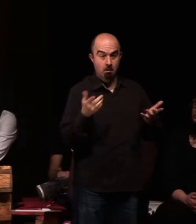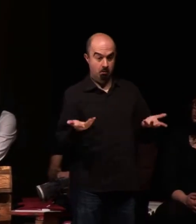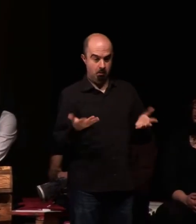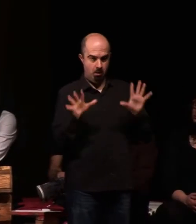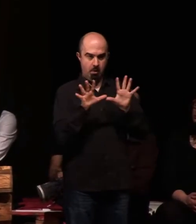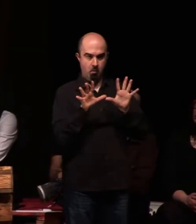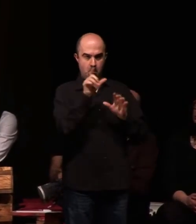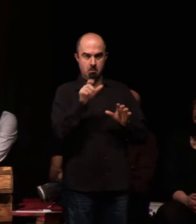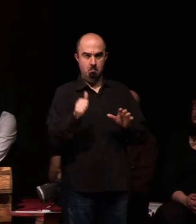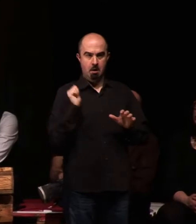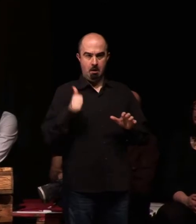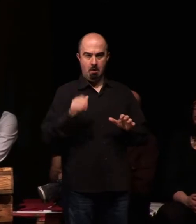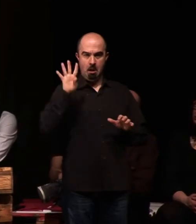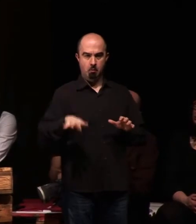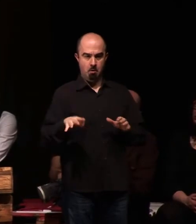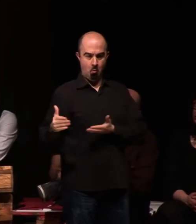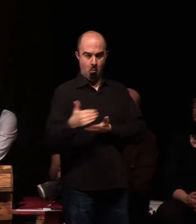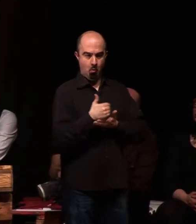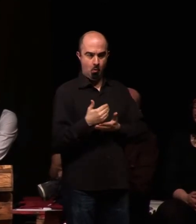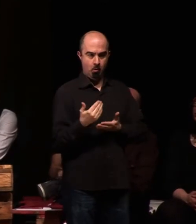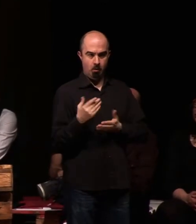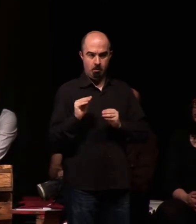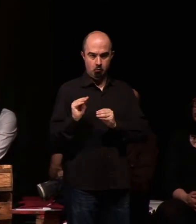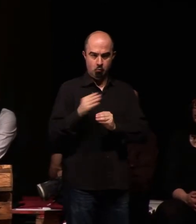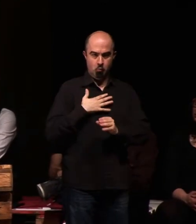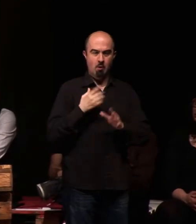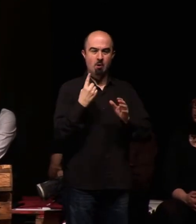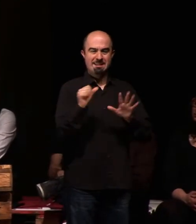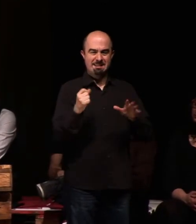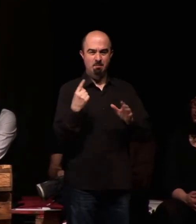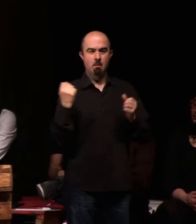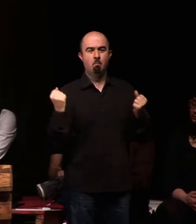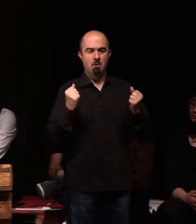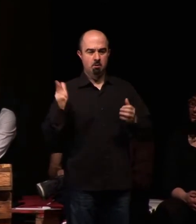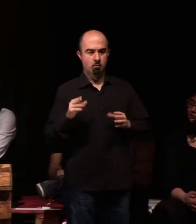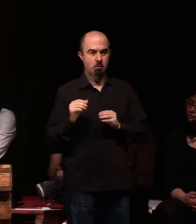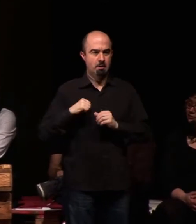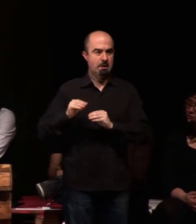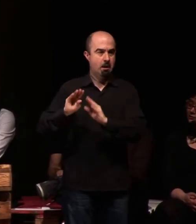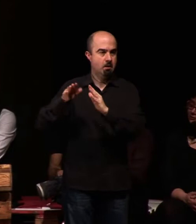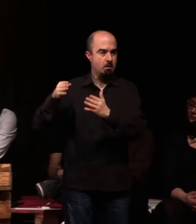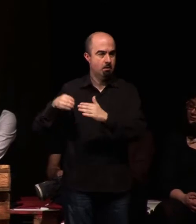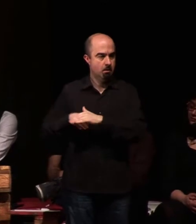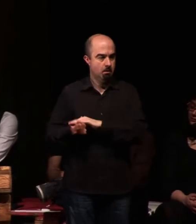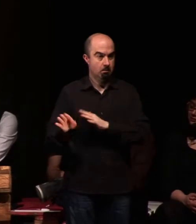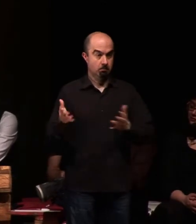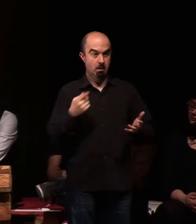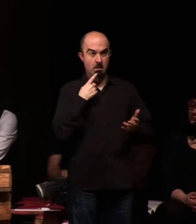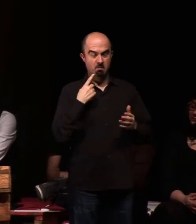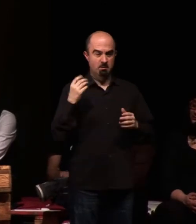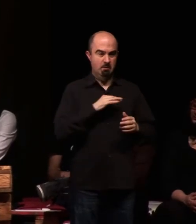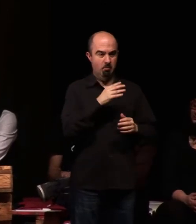les 10 persones més riques de Catalunya acumulen un patrimoni de 16.000 milions d'euros. Deia César Rendueles en un